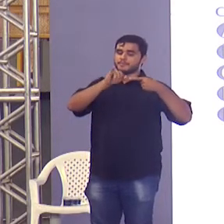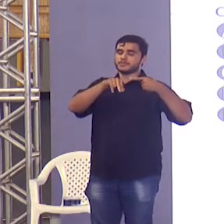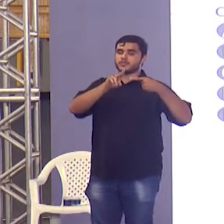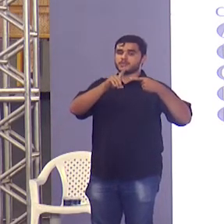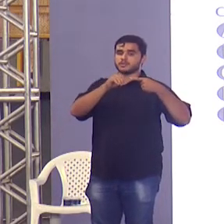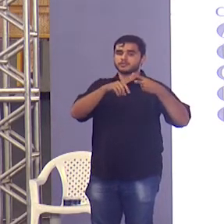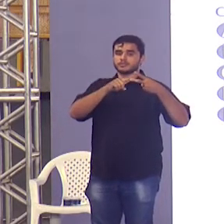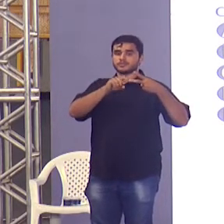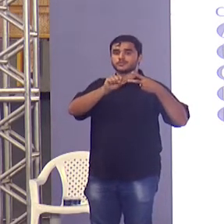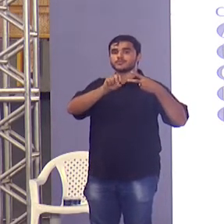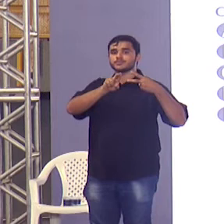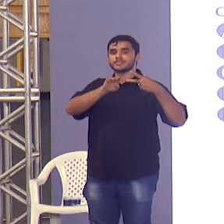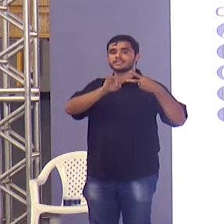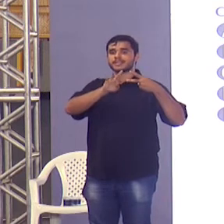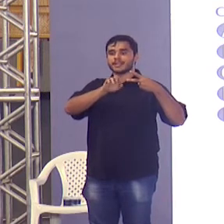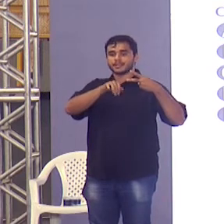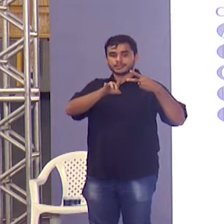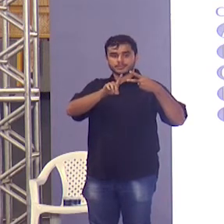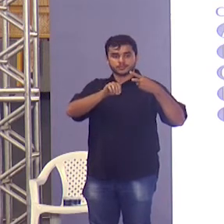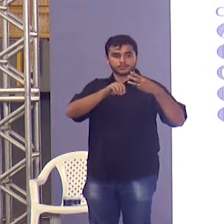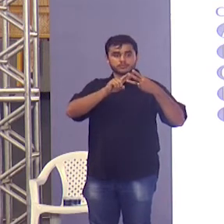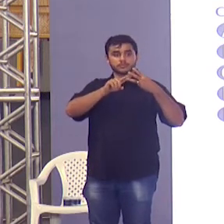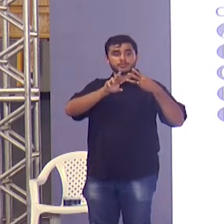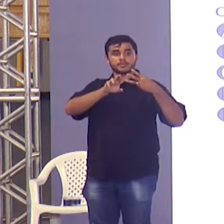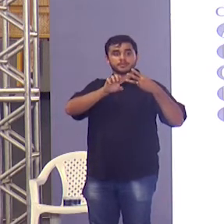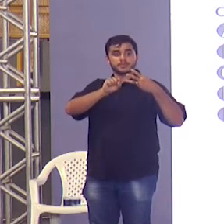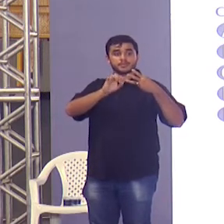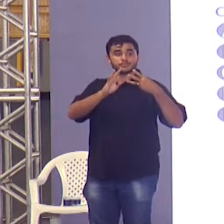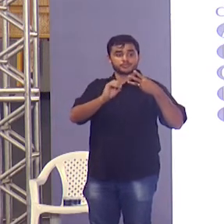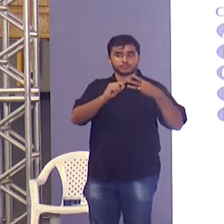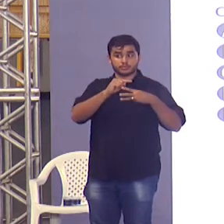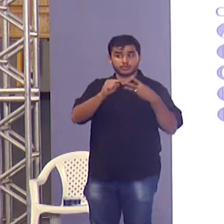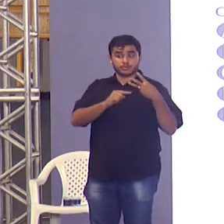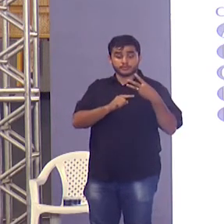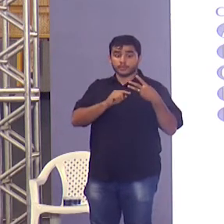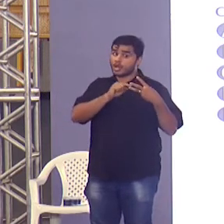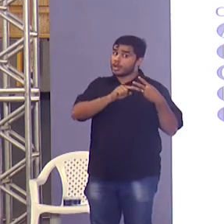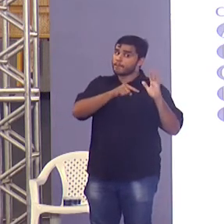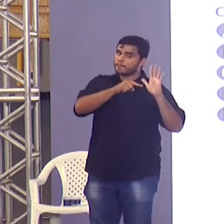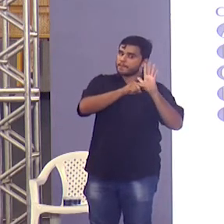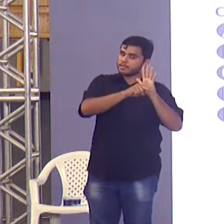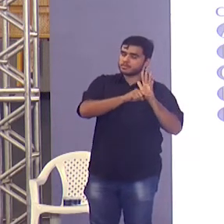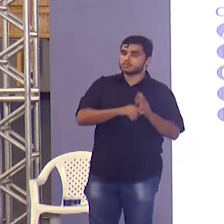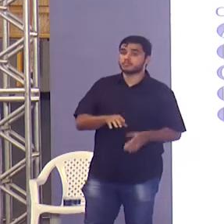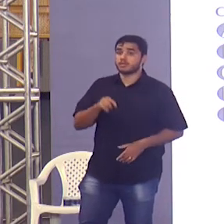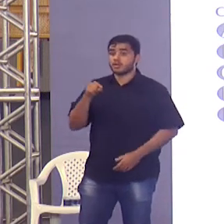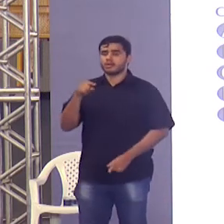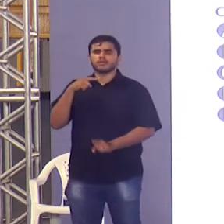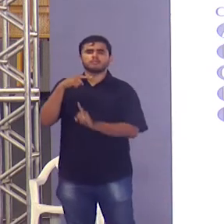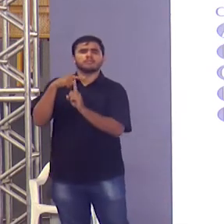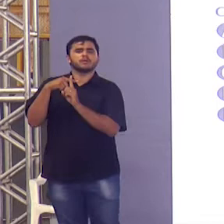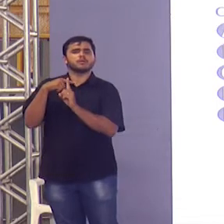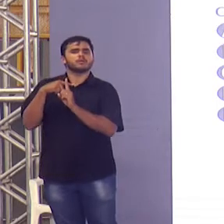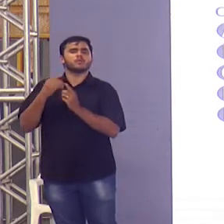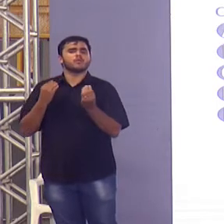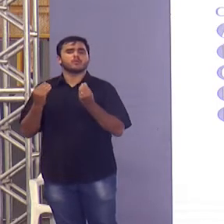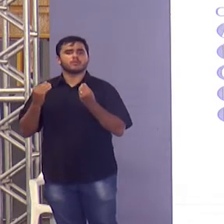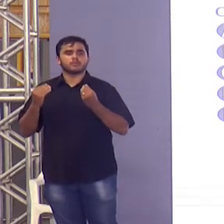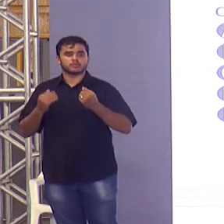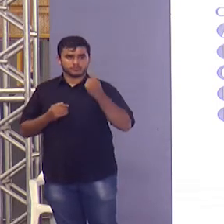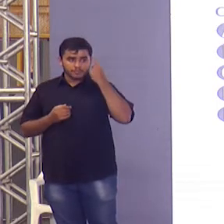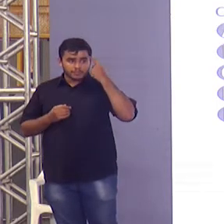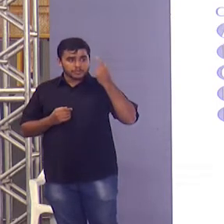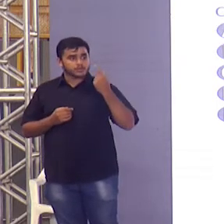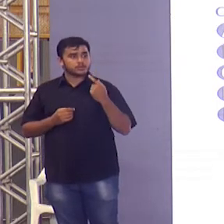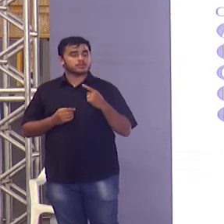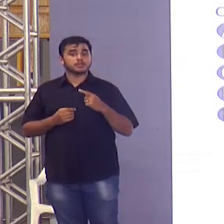é o subtraendo e o terceiro é o resto. Se fosse uma adição, cada um dos termos